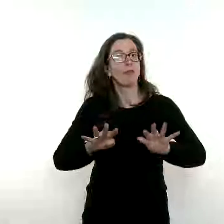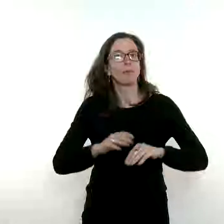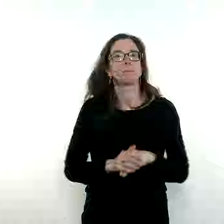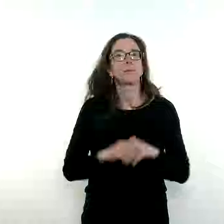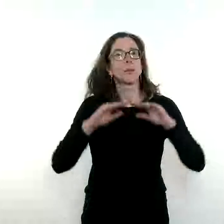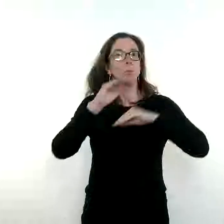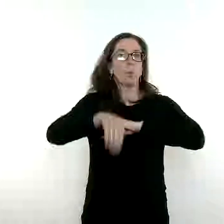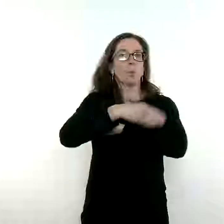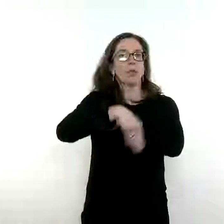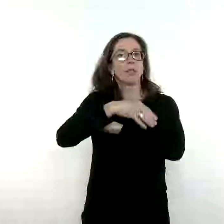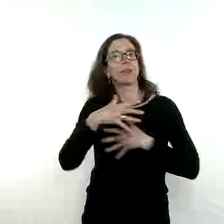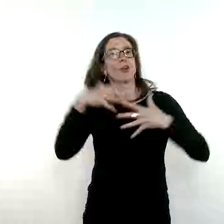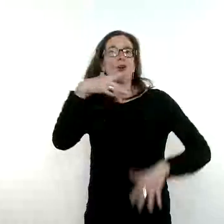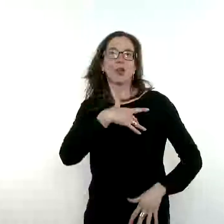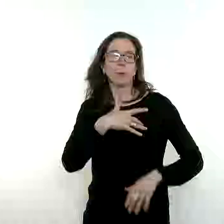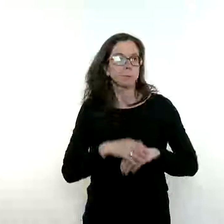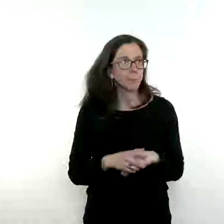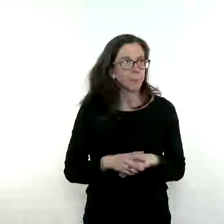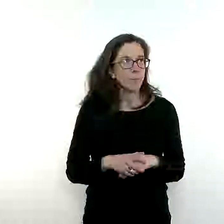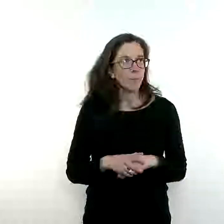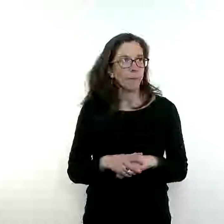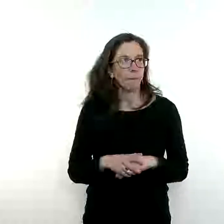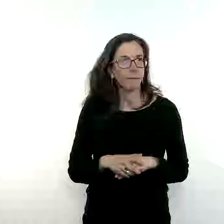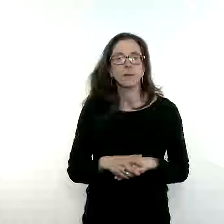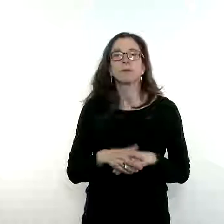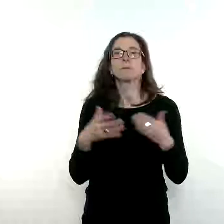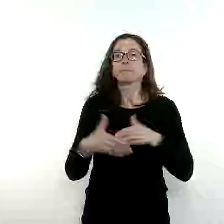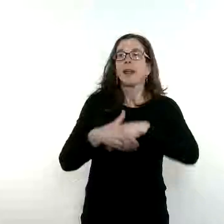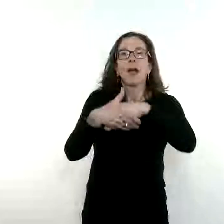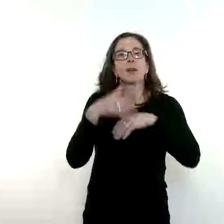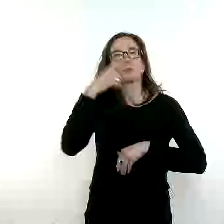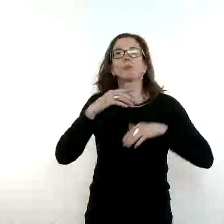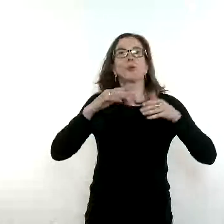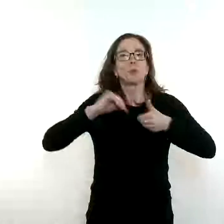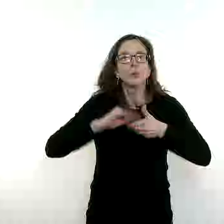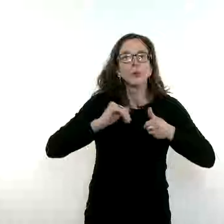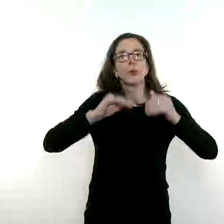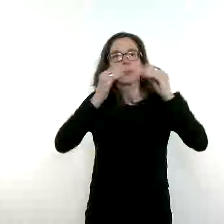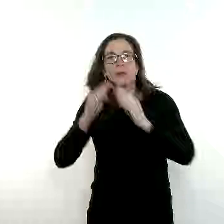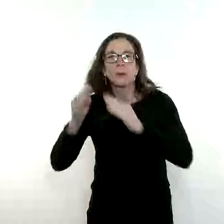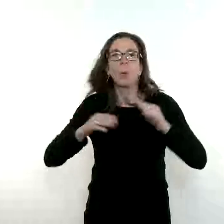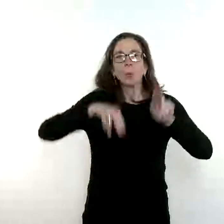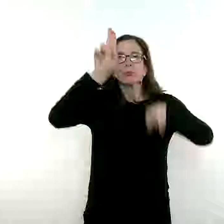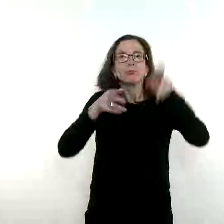Montpellier-Grand Cœur, il s'agit de l'aide à la requalification des devantures et des locaux d'activité.